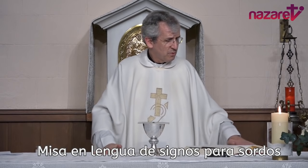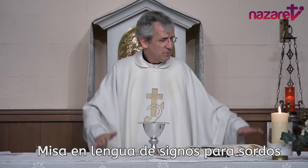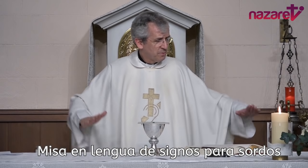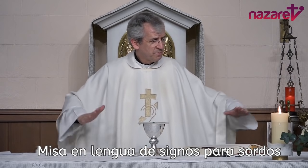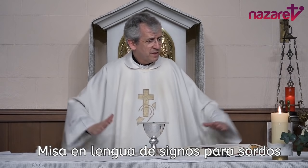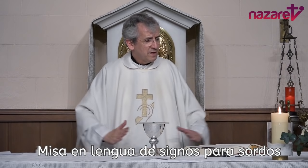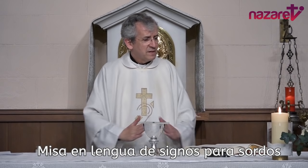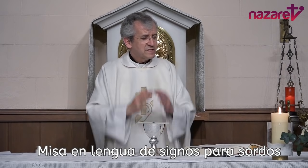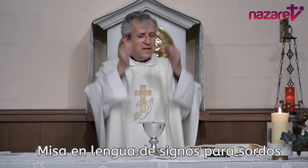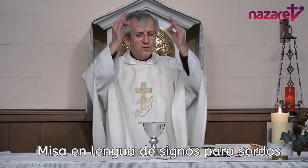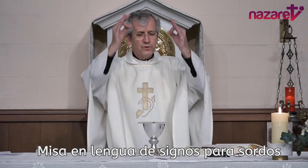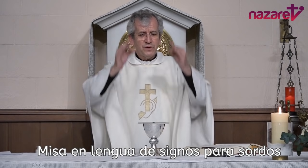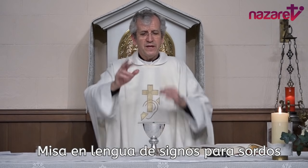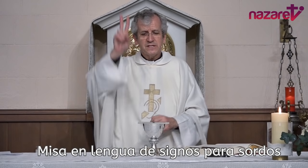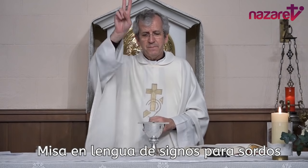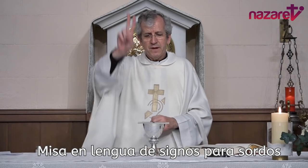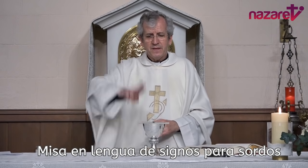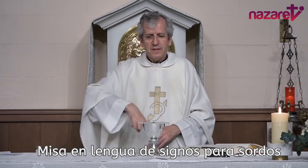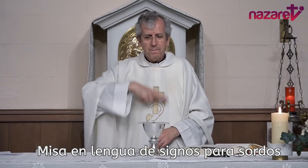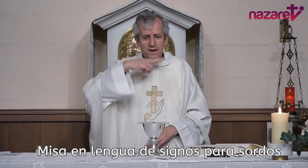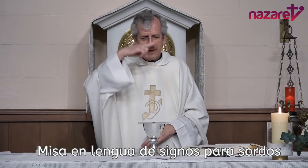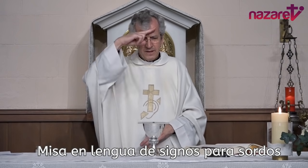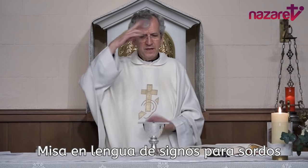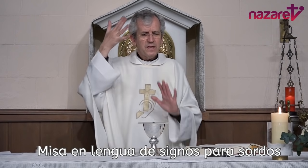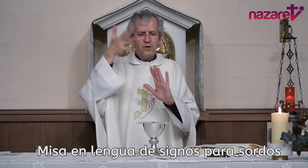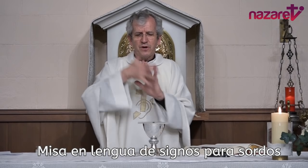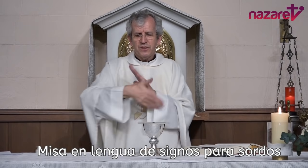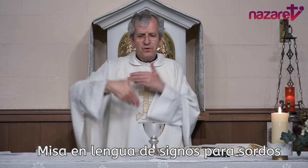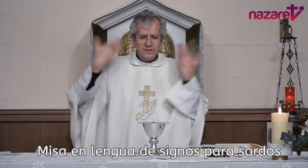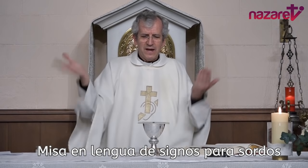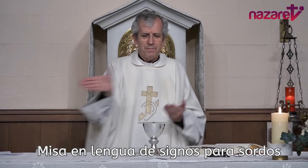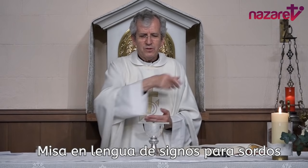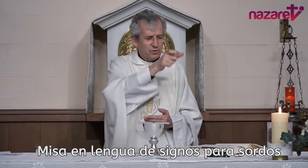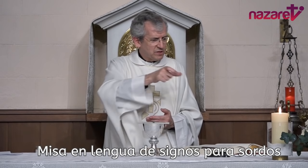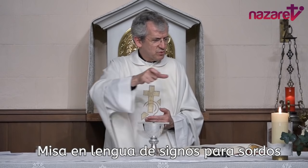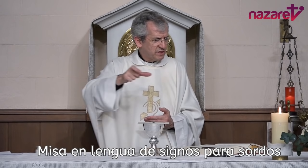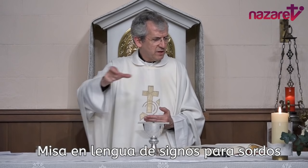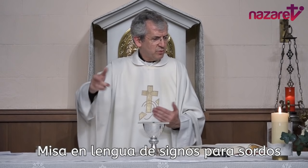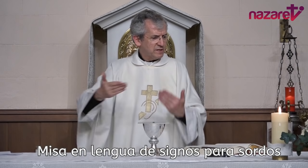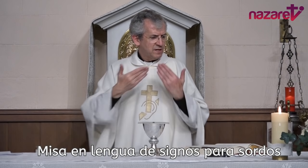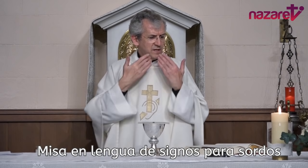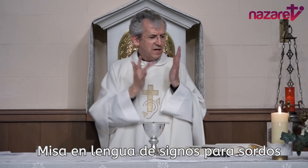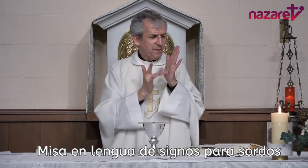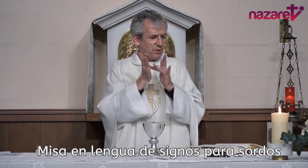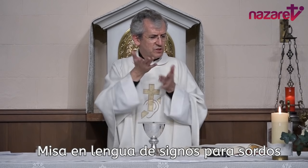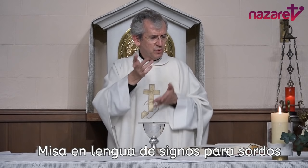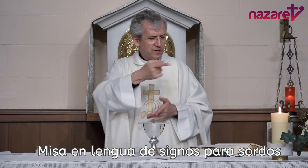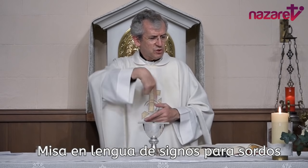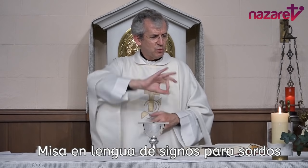cielo. Santo eres en verdad, Padre, y con razón te alaban todas tus criaturas, ya que por Jesucristo, tu